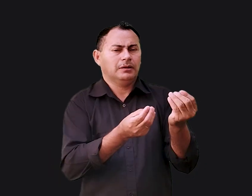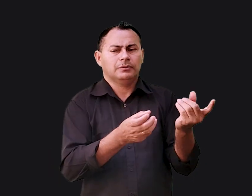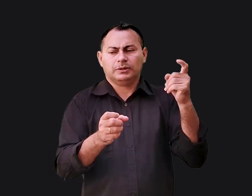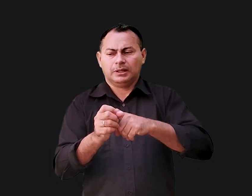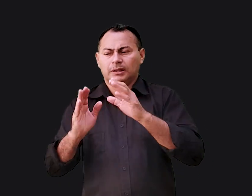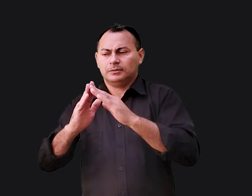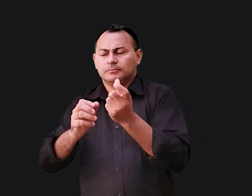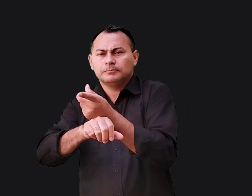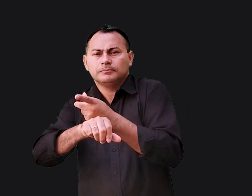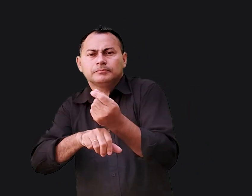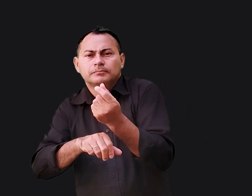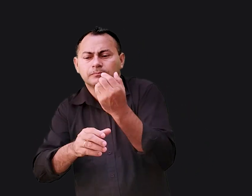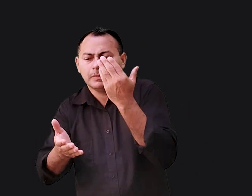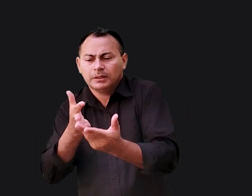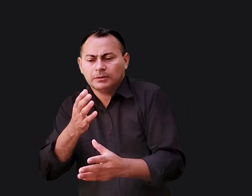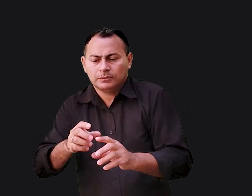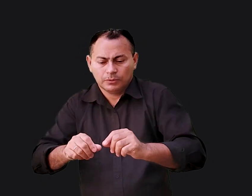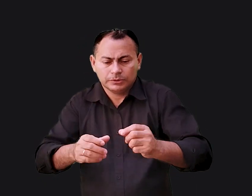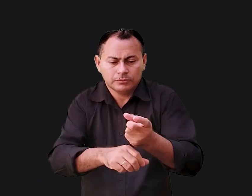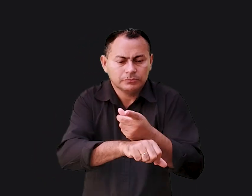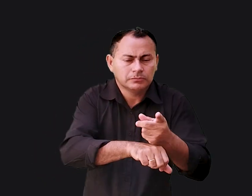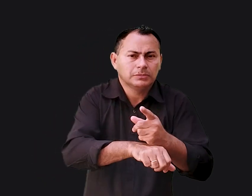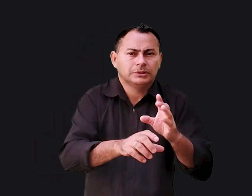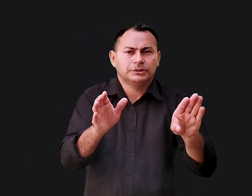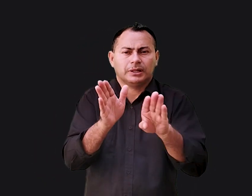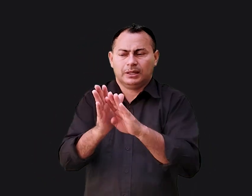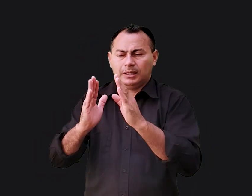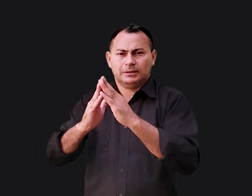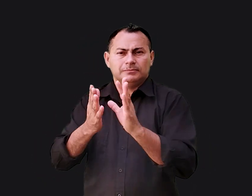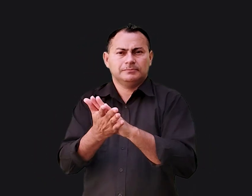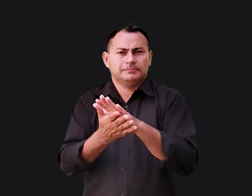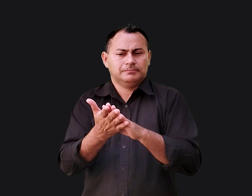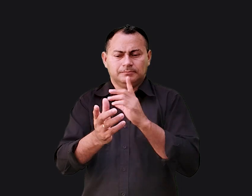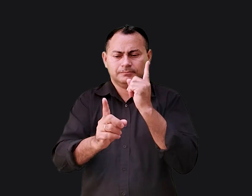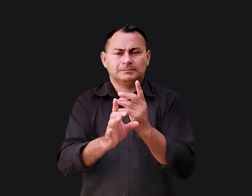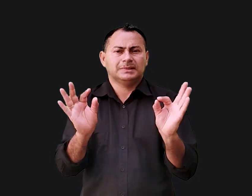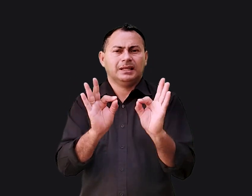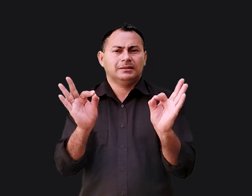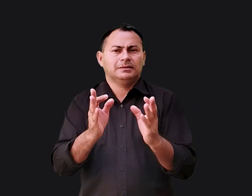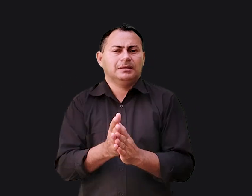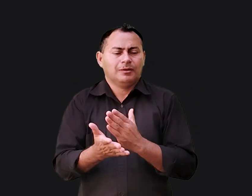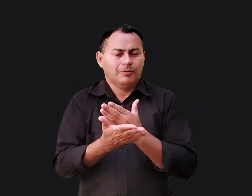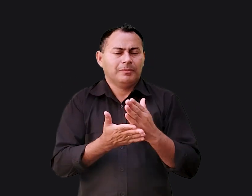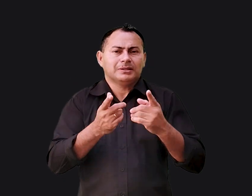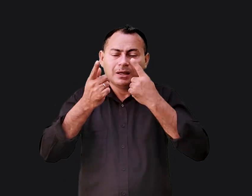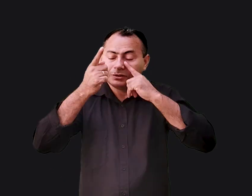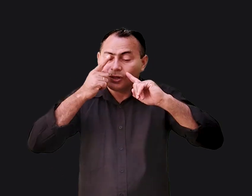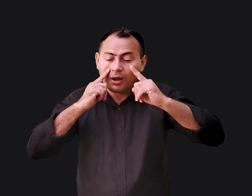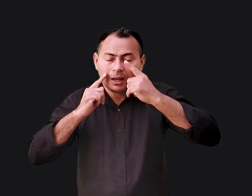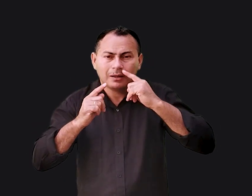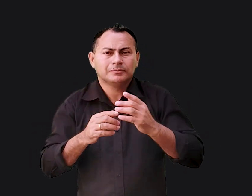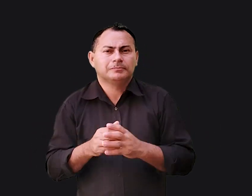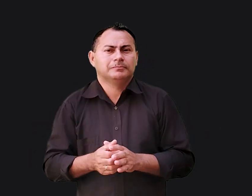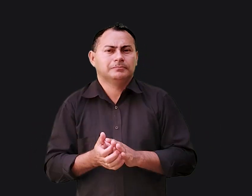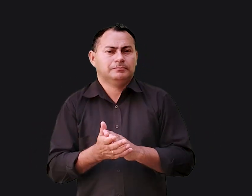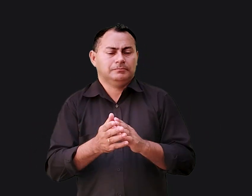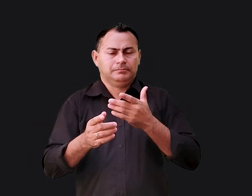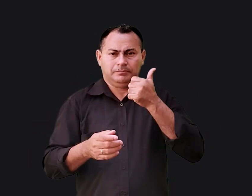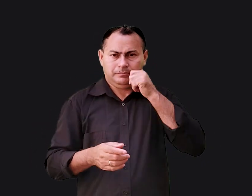casa procurando algum dinheiro perdido no chão. Quando cheguei em casa não tinha achado nada e comecei a chorar. Minha irmã mais